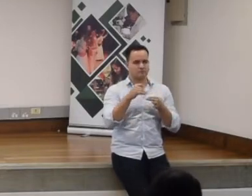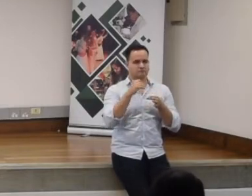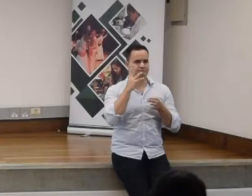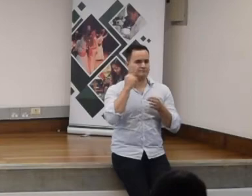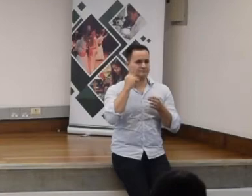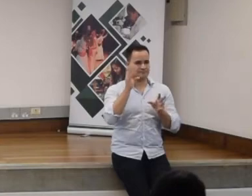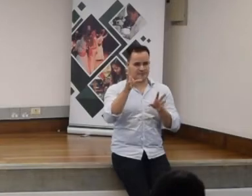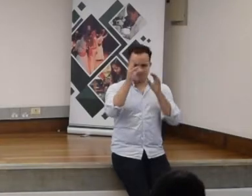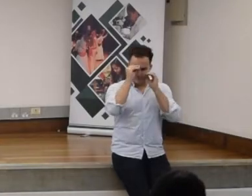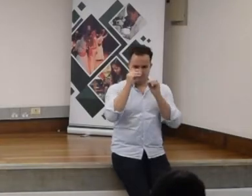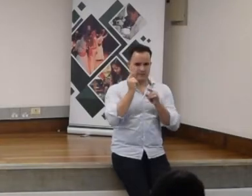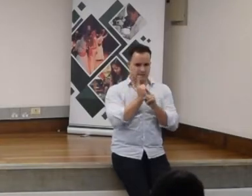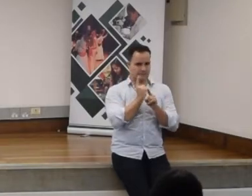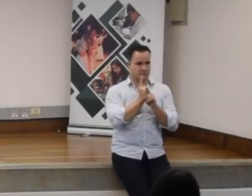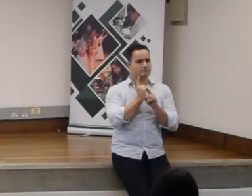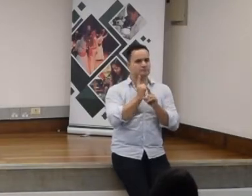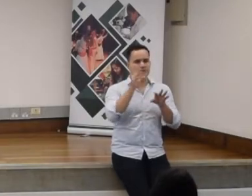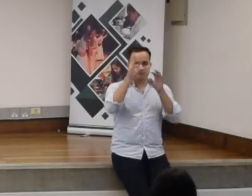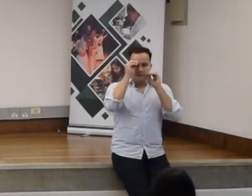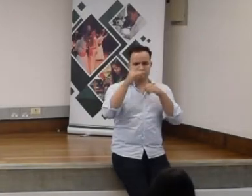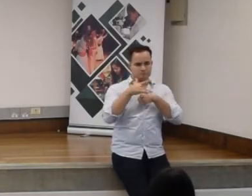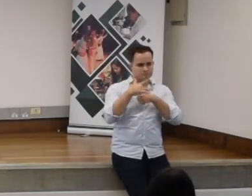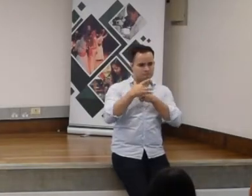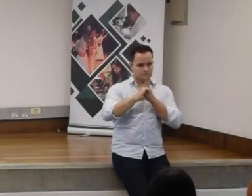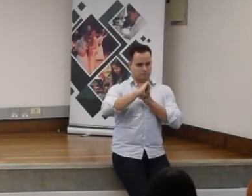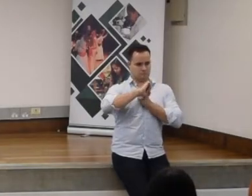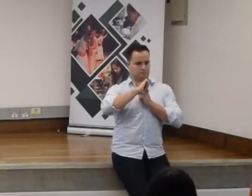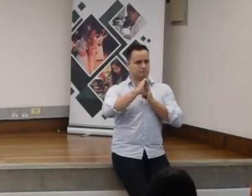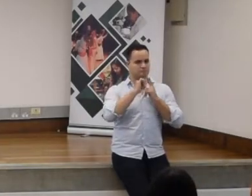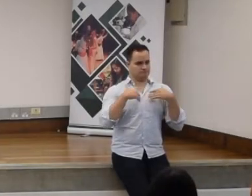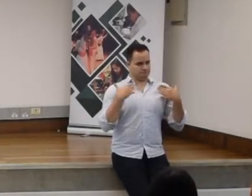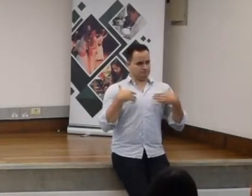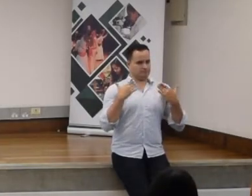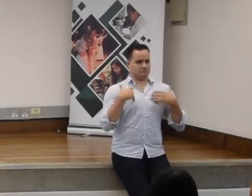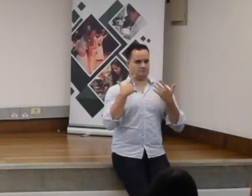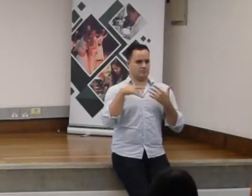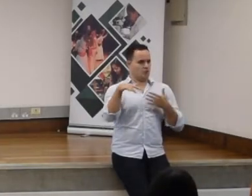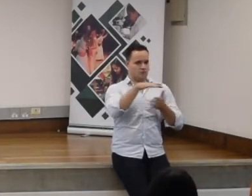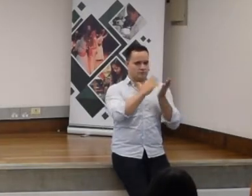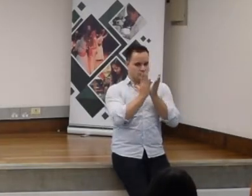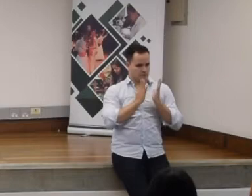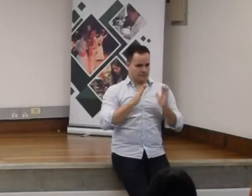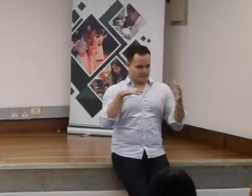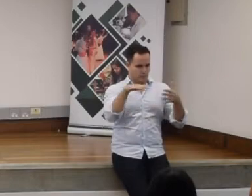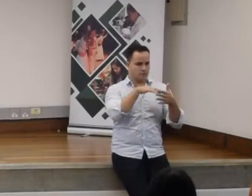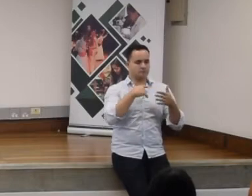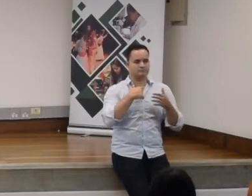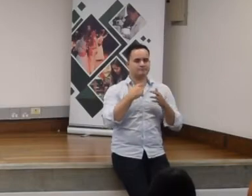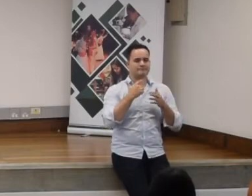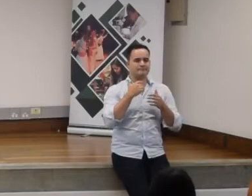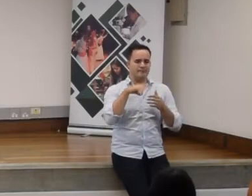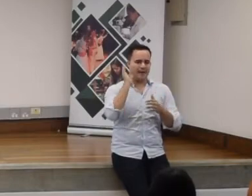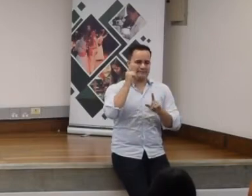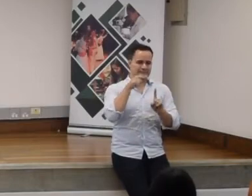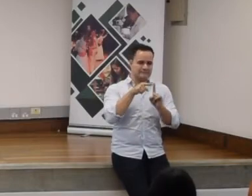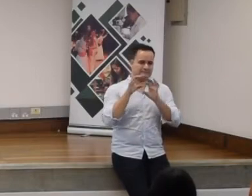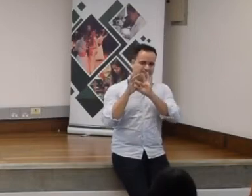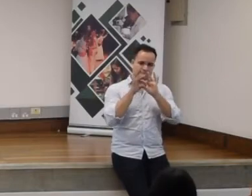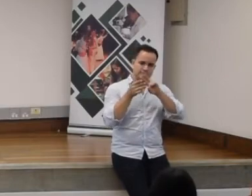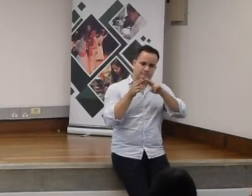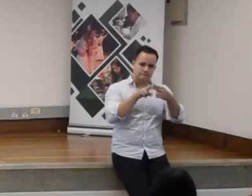de aprendizaje estimulante y agradable para todos los estudiantes, depende